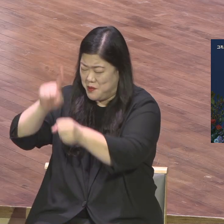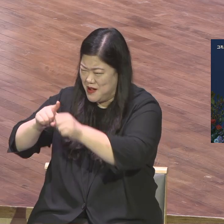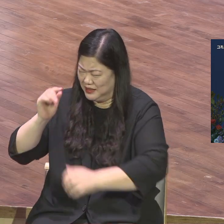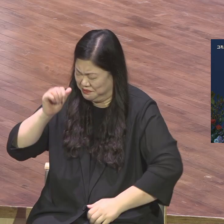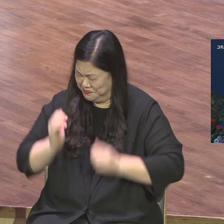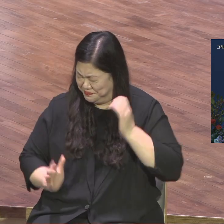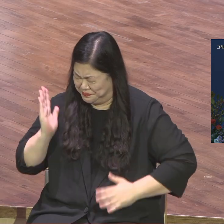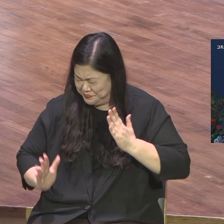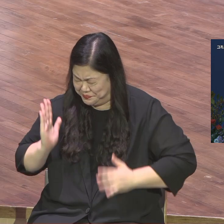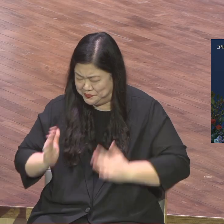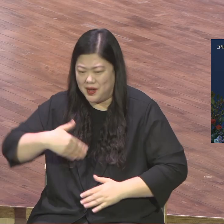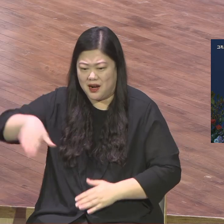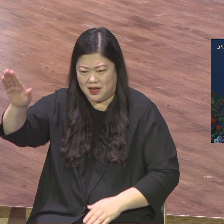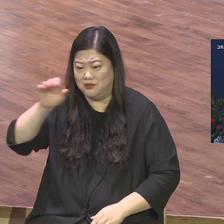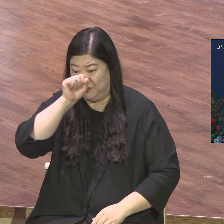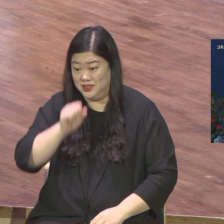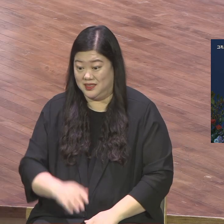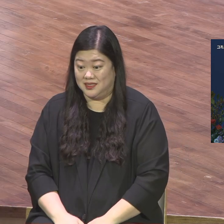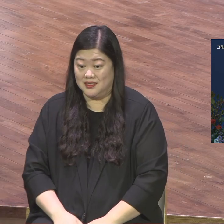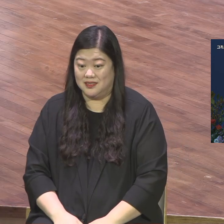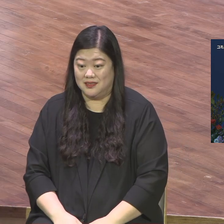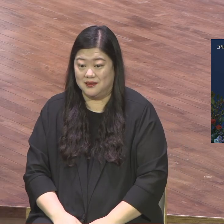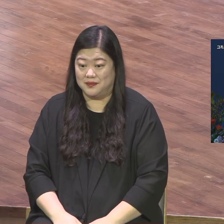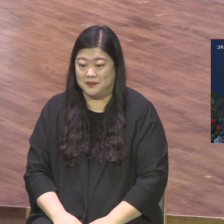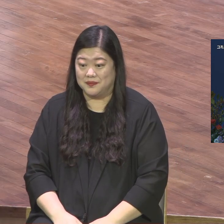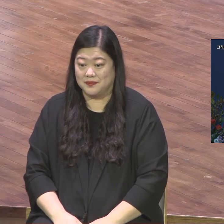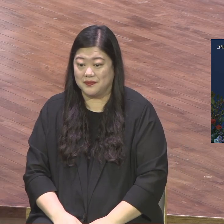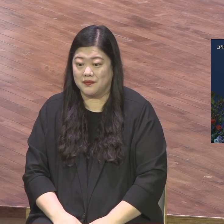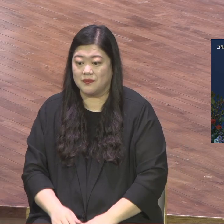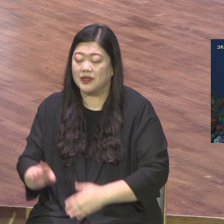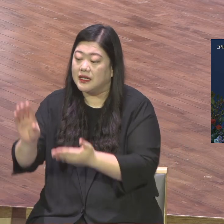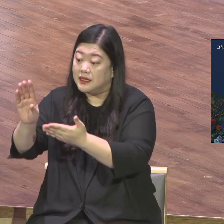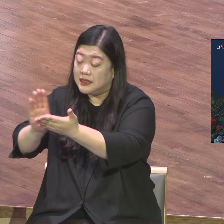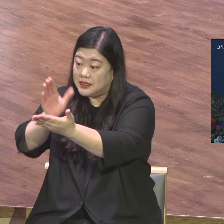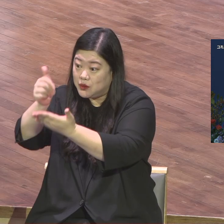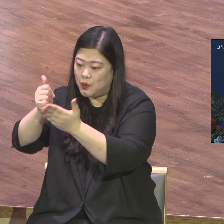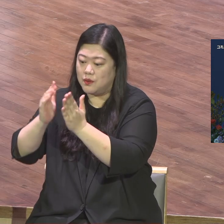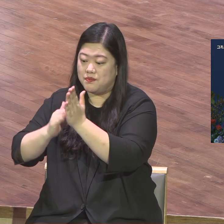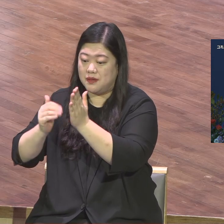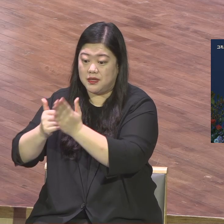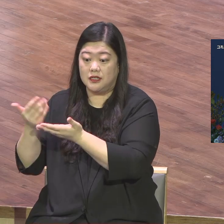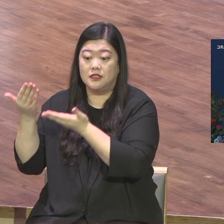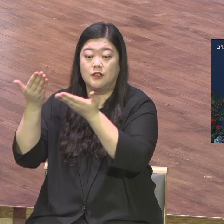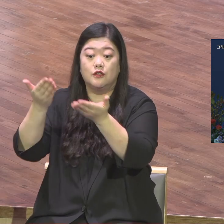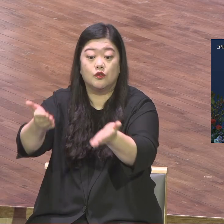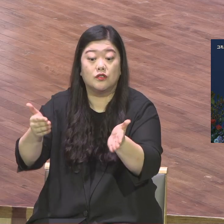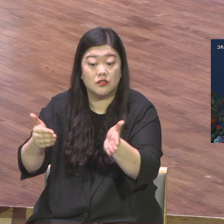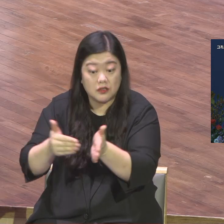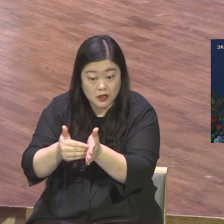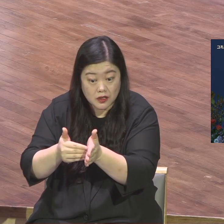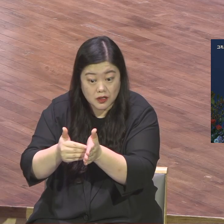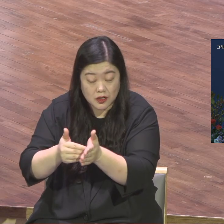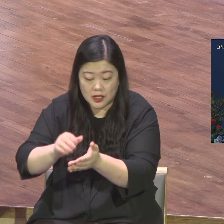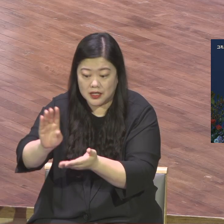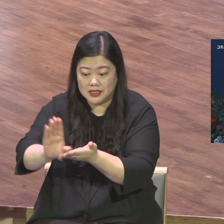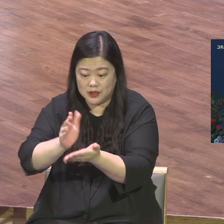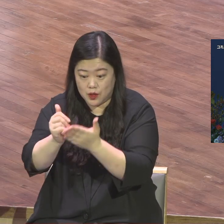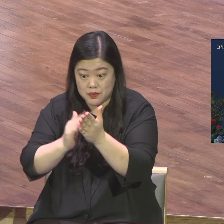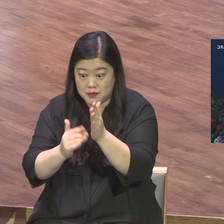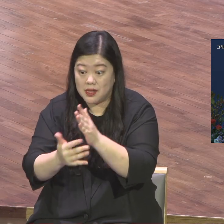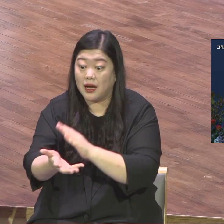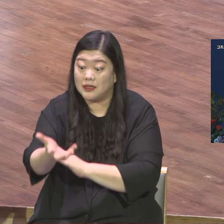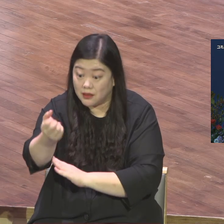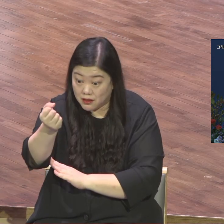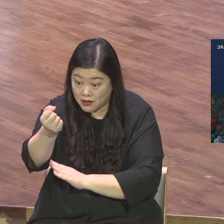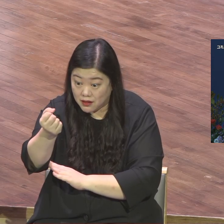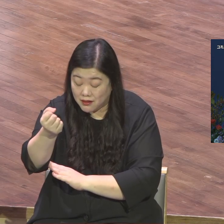사역의 플랫폼이었던 그리스도의 비밀이 무엇인지, 그 비밀을 맡은 자의 삶이 어떠해야